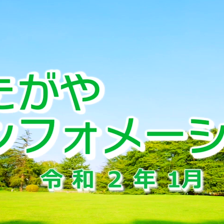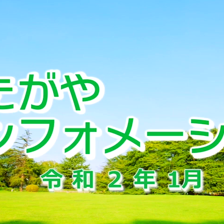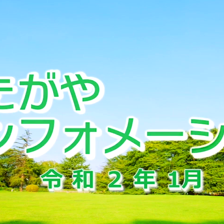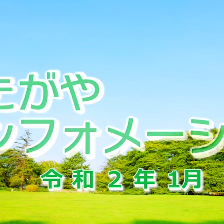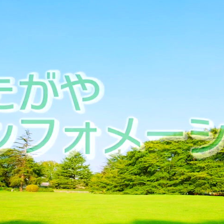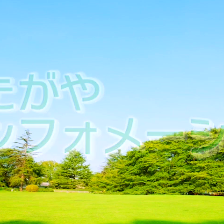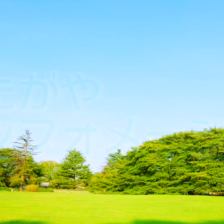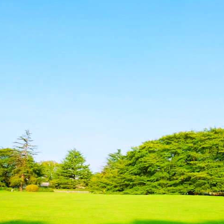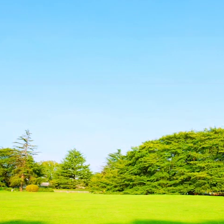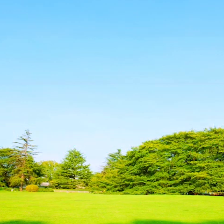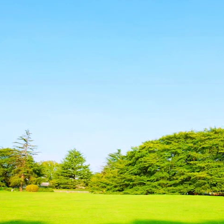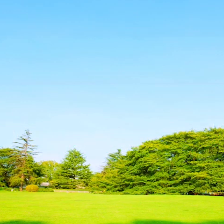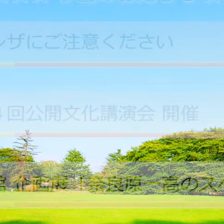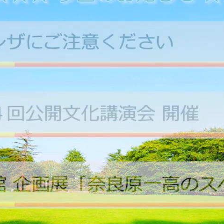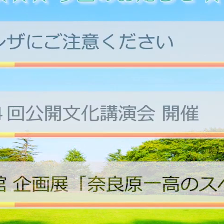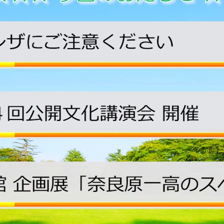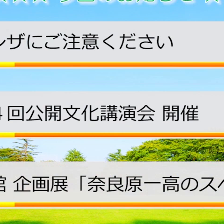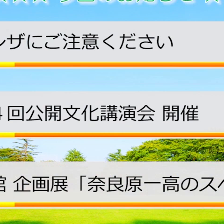ええええええ